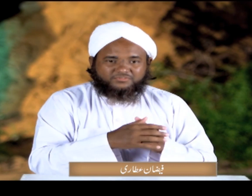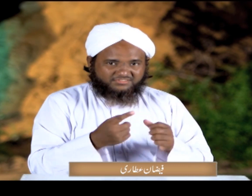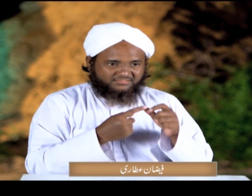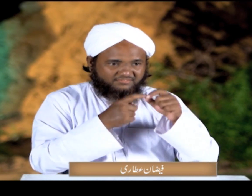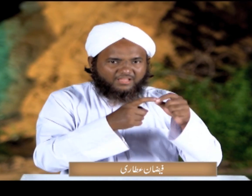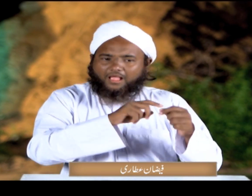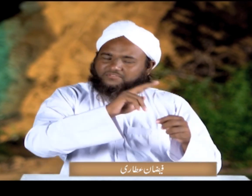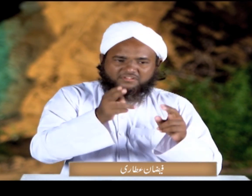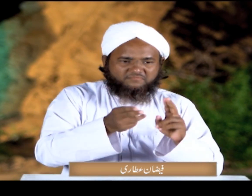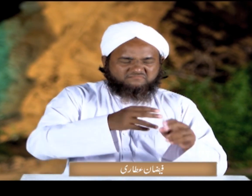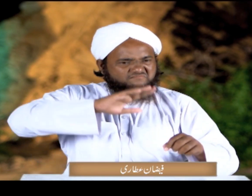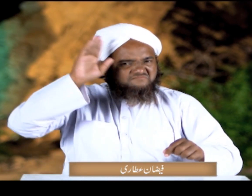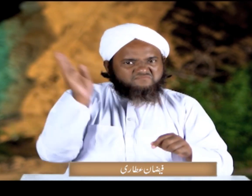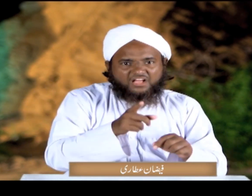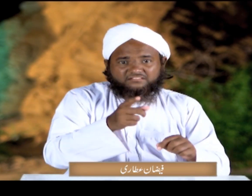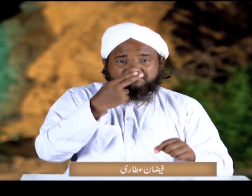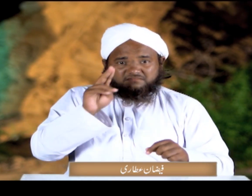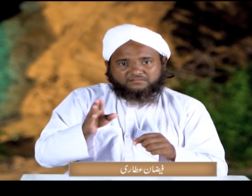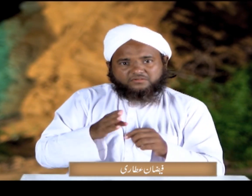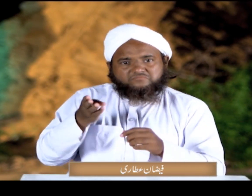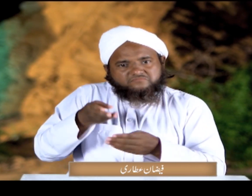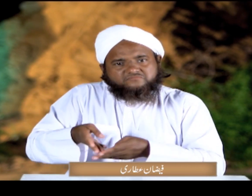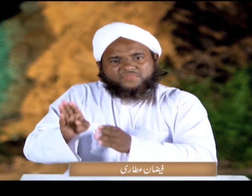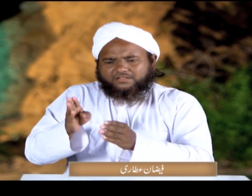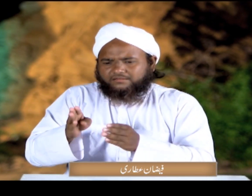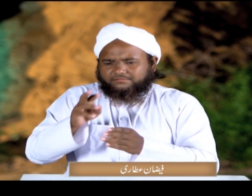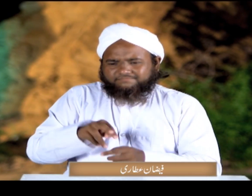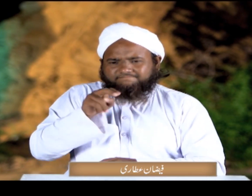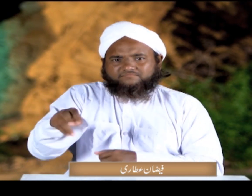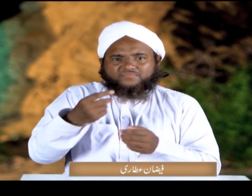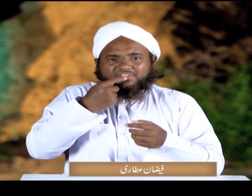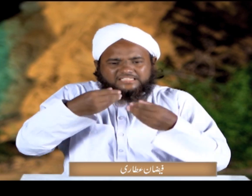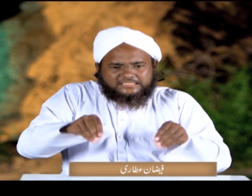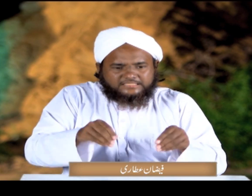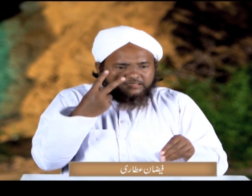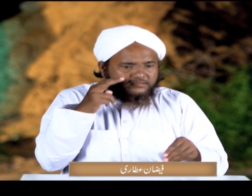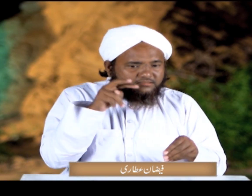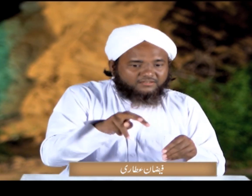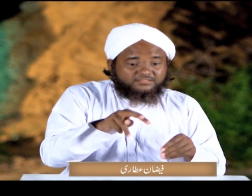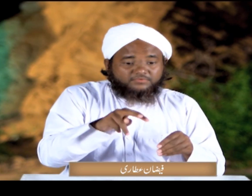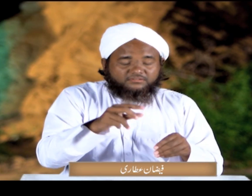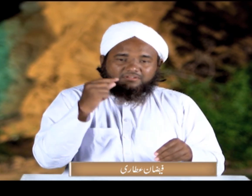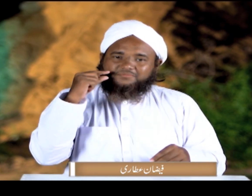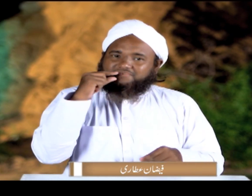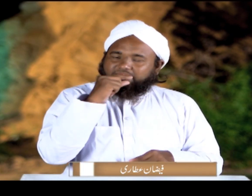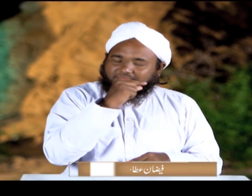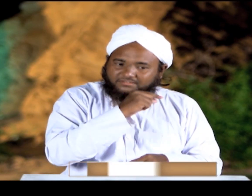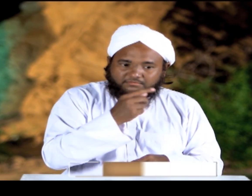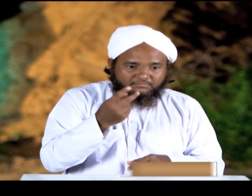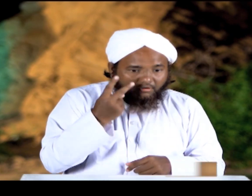لگا، آپ سے مار کھانے کے بعد جب میں واپس ہوا تو راہ میں ایک کاغذ دیکھا جس پر بسم اللہ الرحمن الرحیم تحریر تھا۔ میں